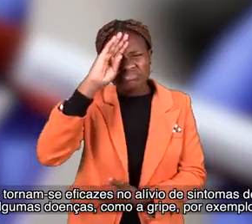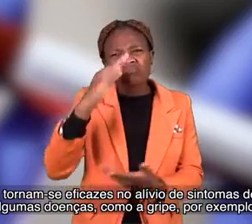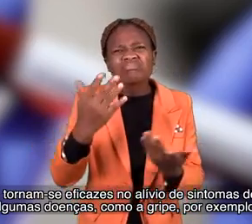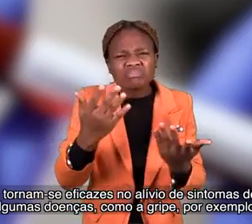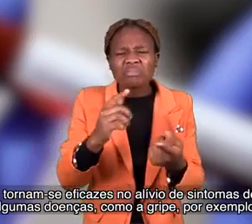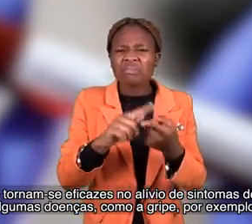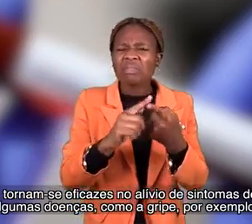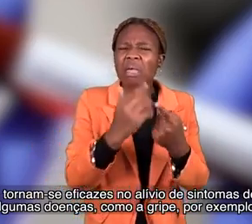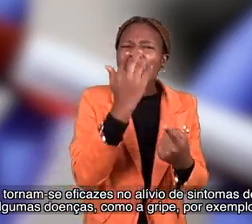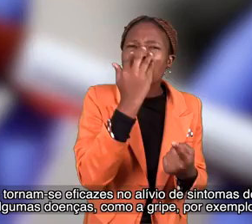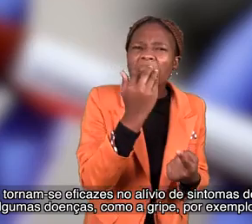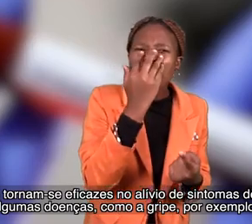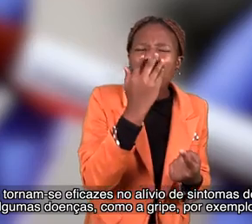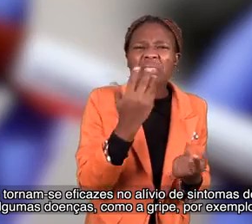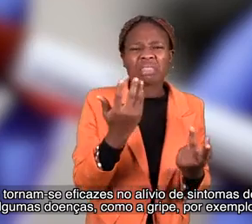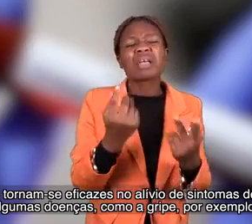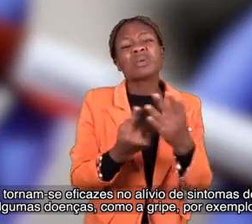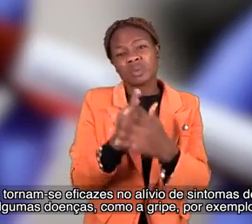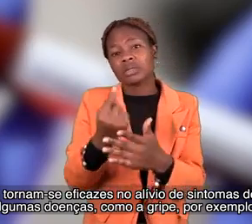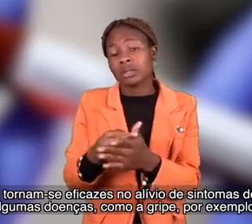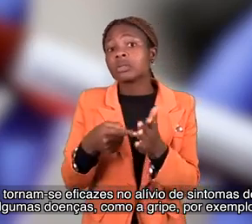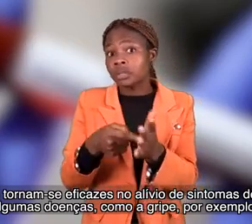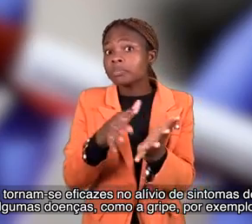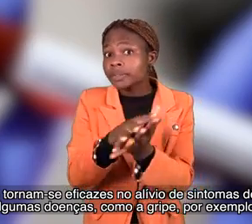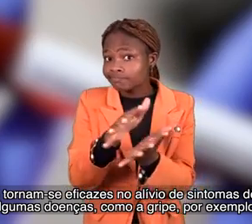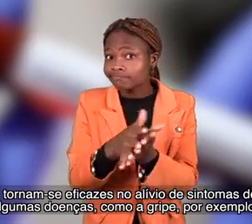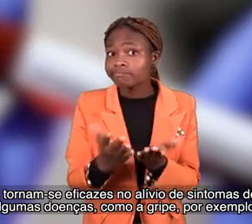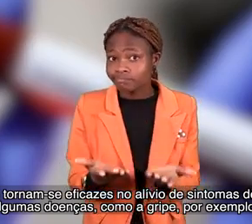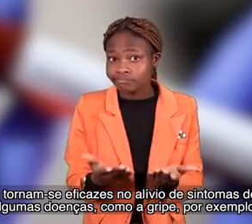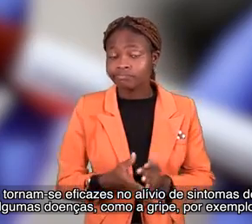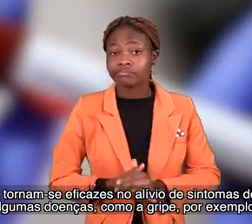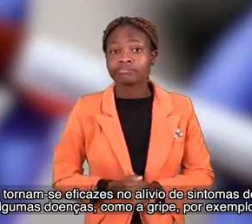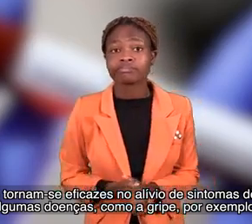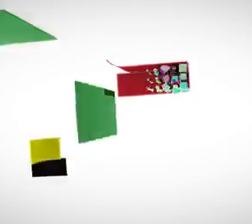eficazes no alívio de sintomas de algumas doenças, como a gripe, por exemplo.